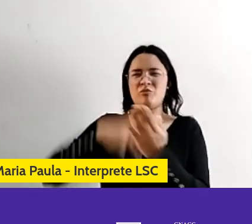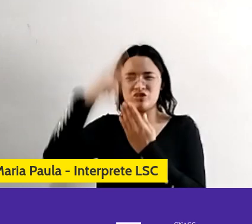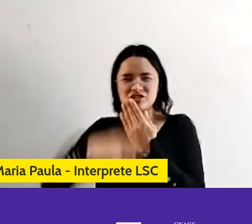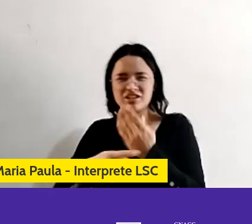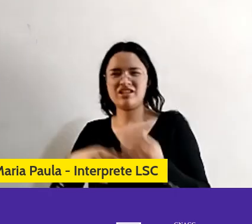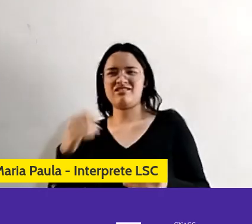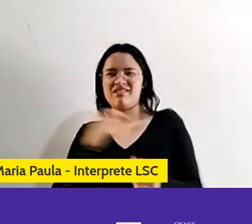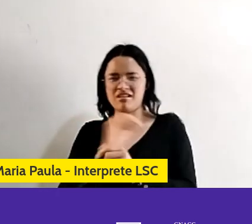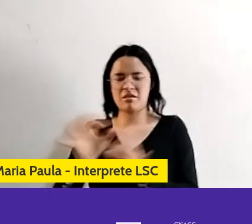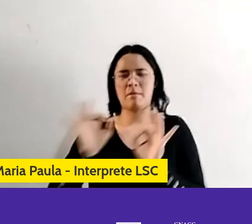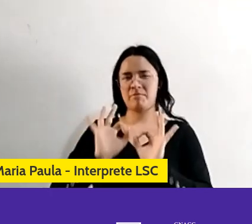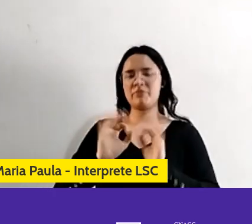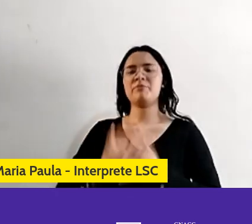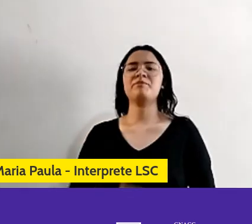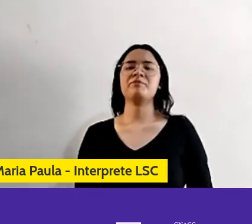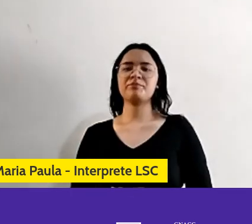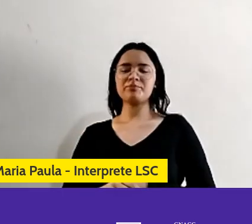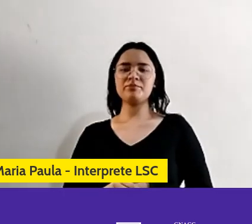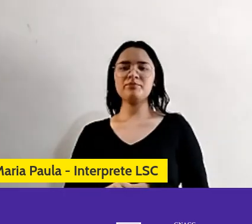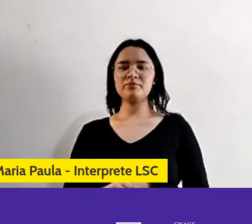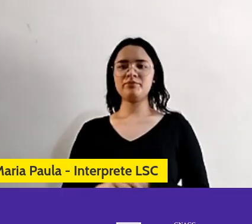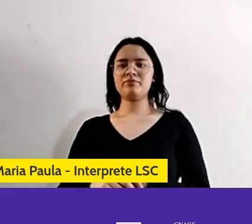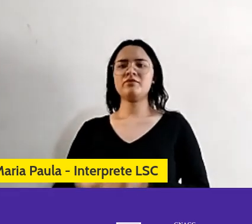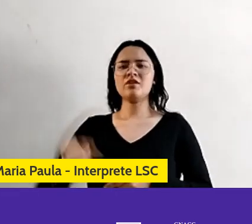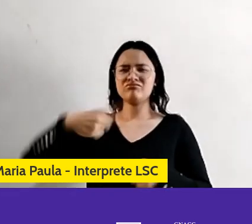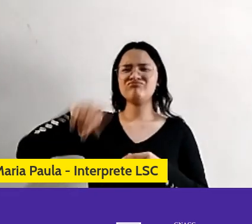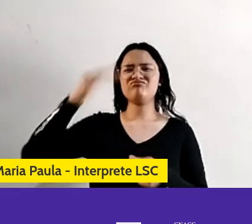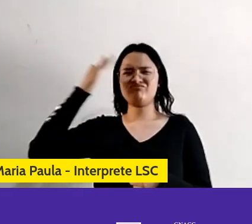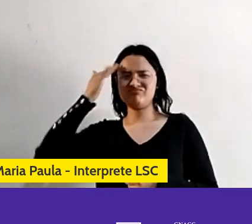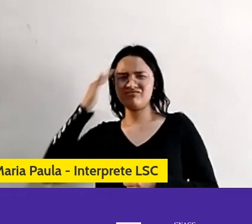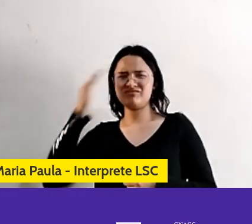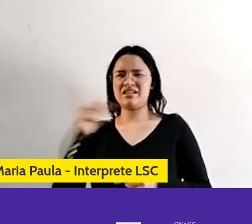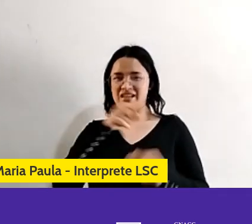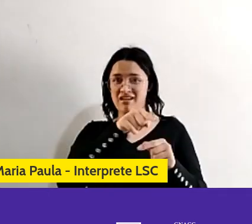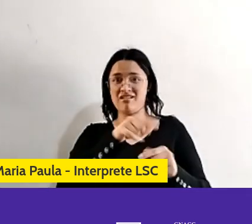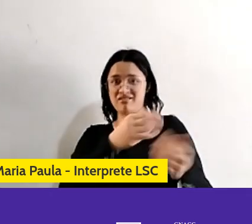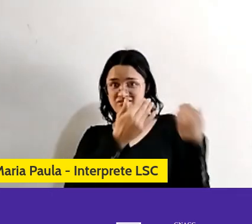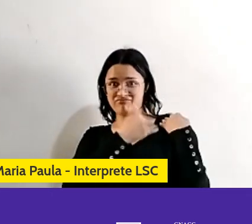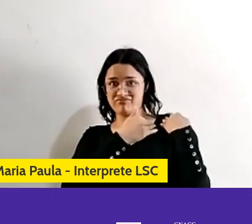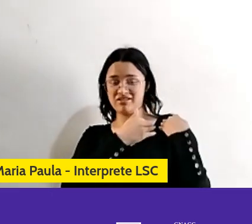bien cómo comercializarla, qué tipo de contenido, cómo contarlo,